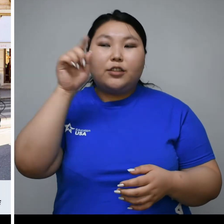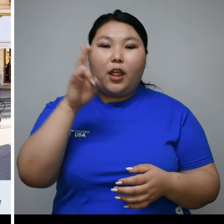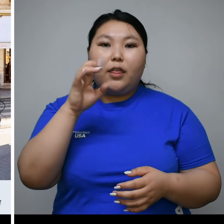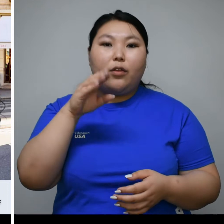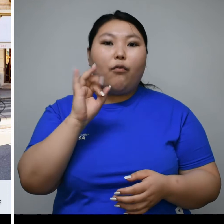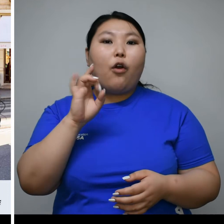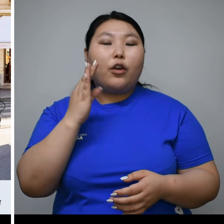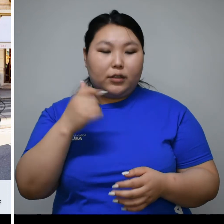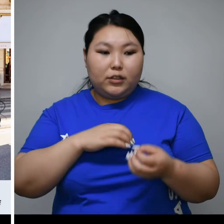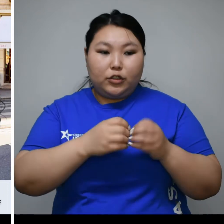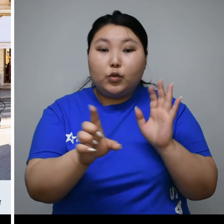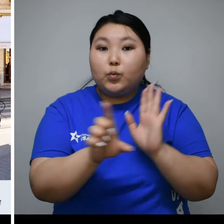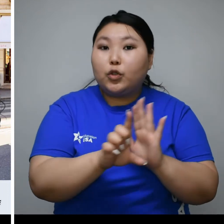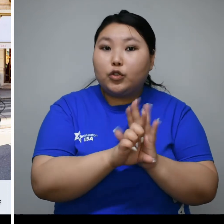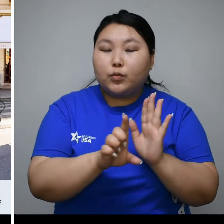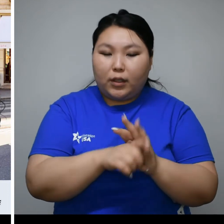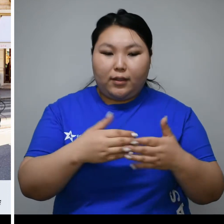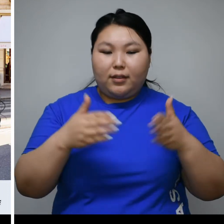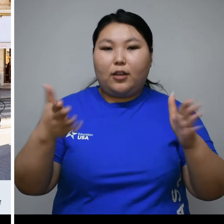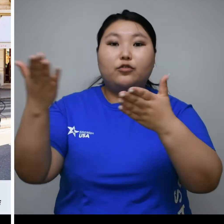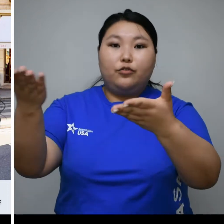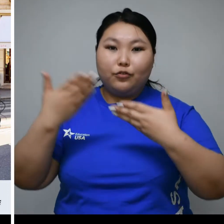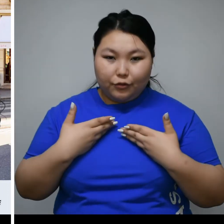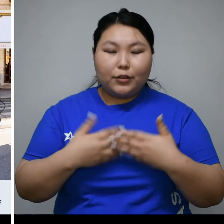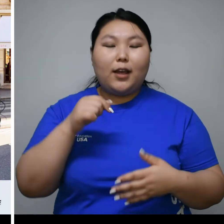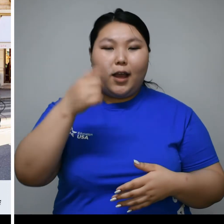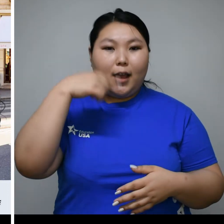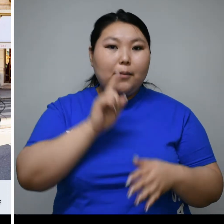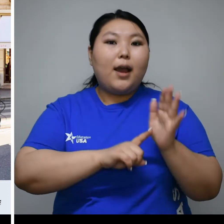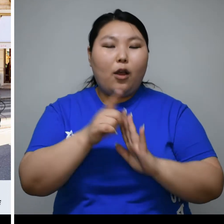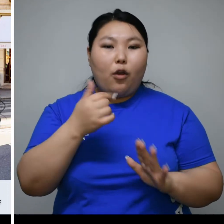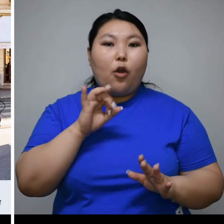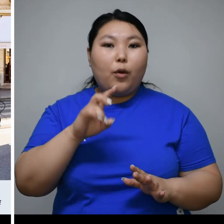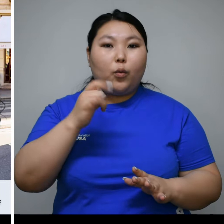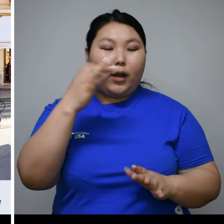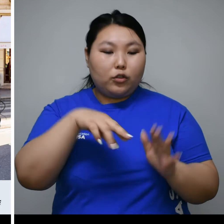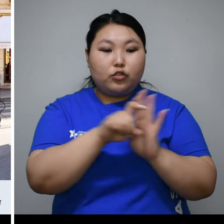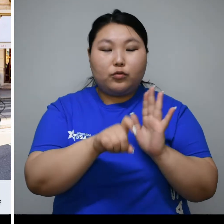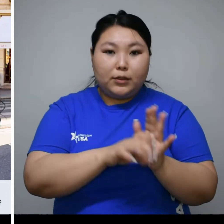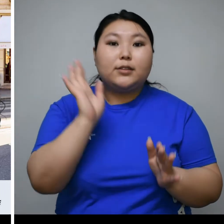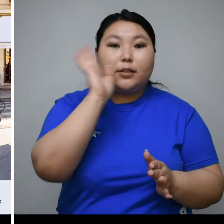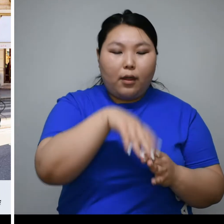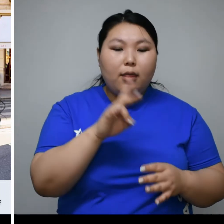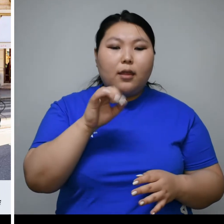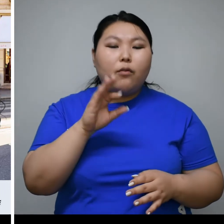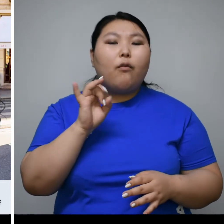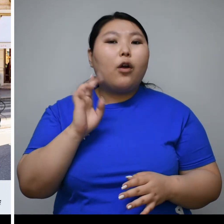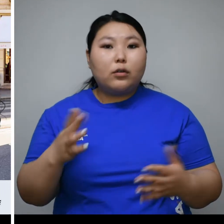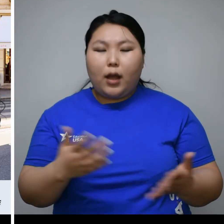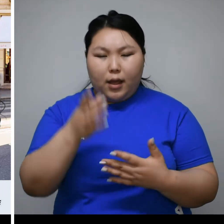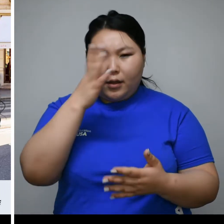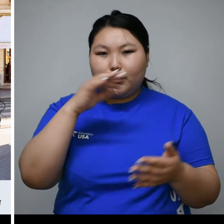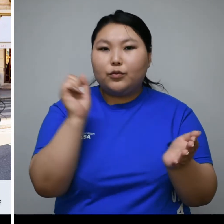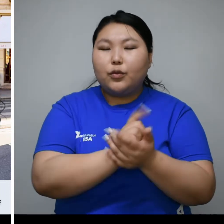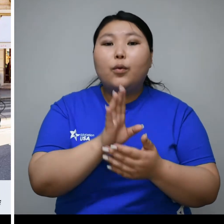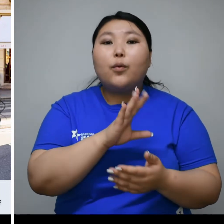тэнд networking хийх боломжийг нээж өгдөг. Тэгээд хамгийн анх Global Yugra хөтөлбөрөөр явчаад networking гэдэг чинь ямар